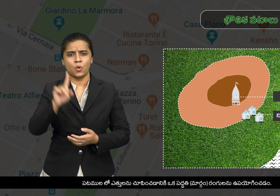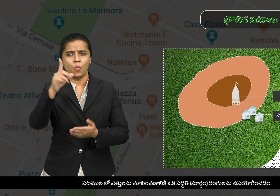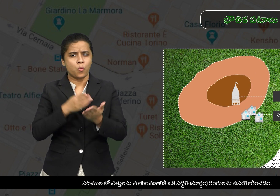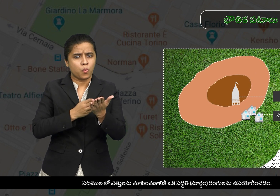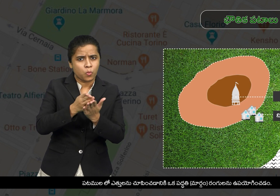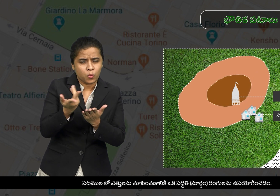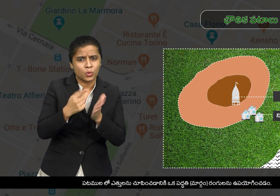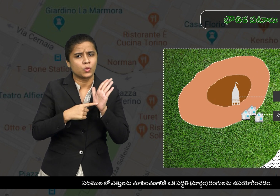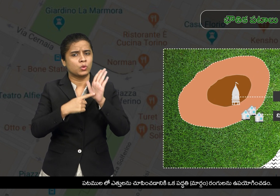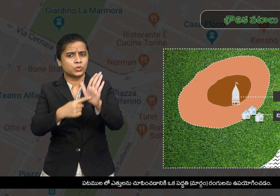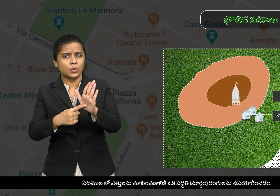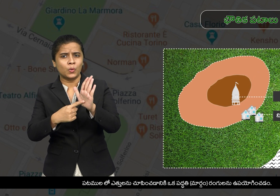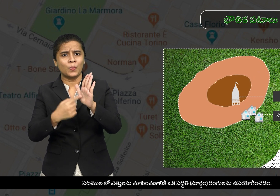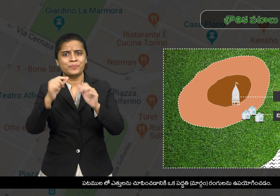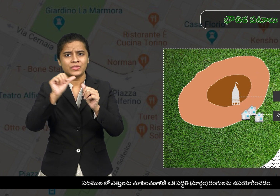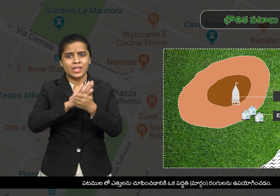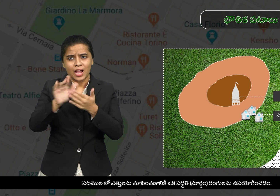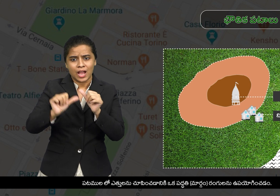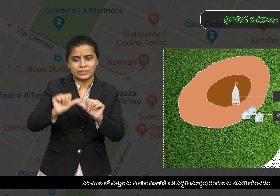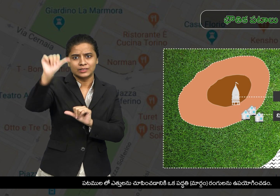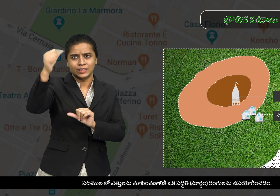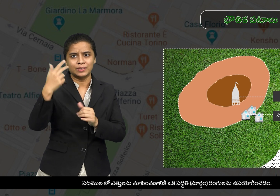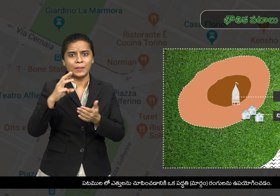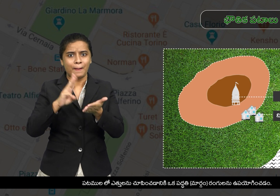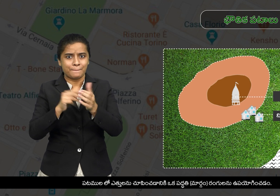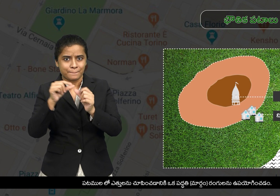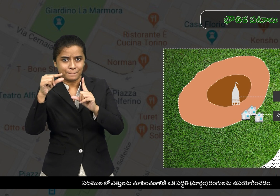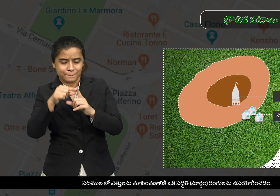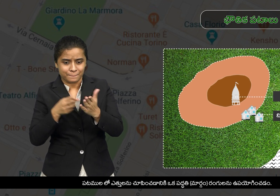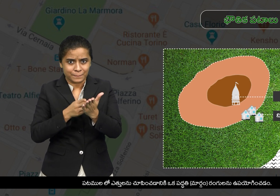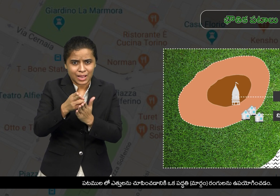పటంలలో ఎత్తులను చూపించడానికి ఒక పద్ధతి రంగులను ఉపయోగించటం.